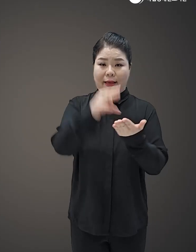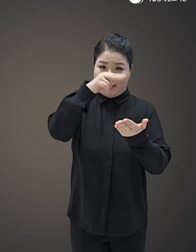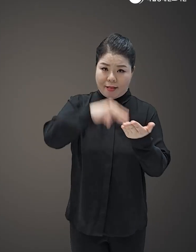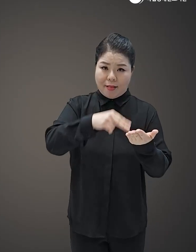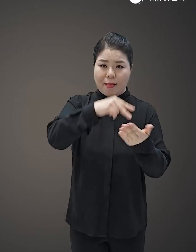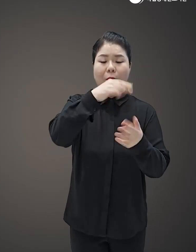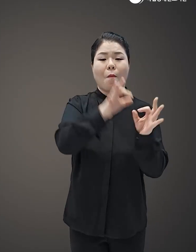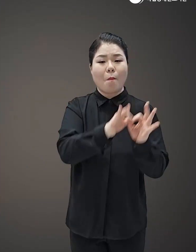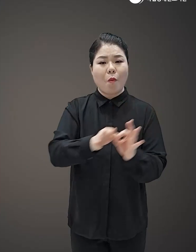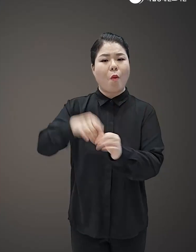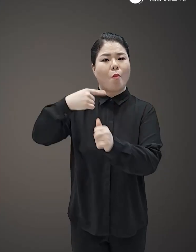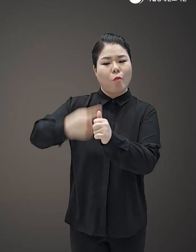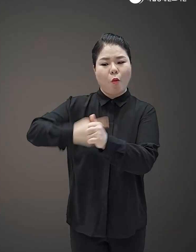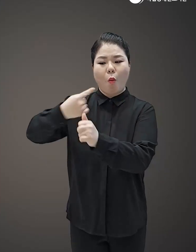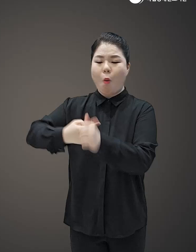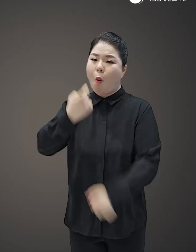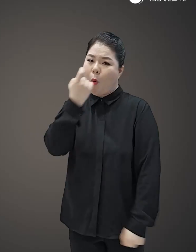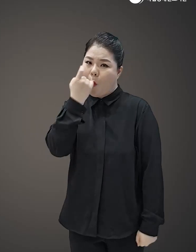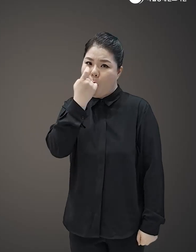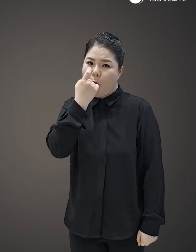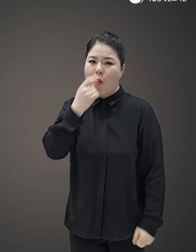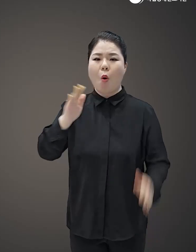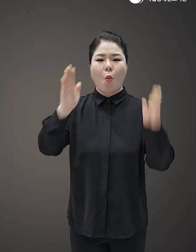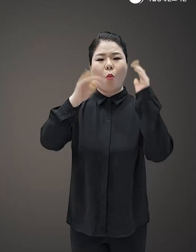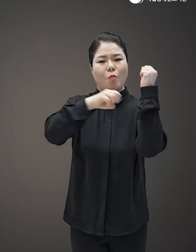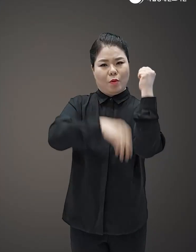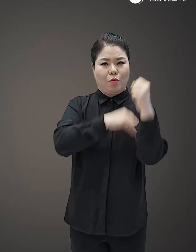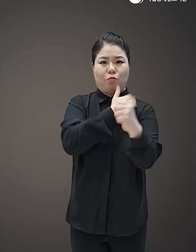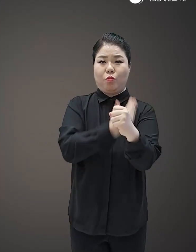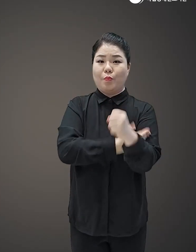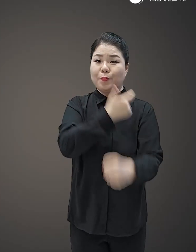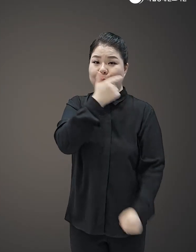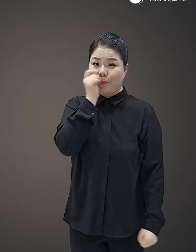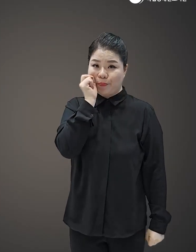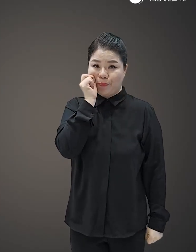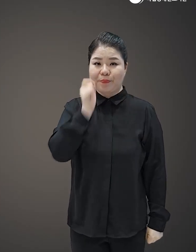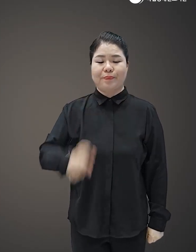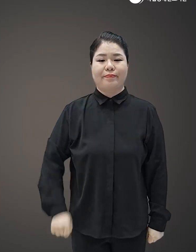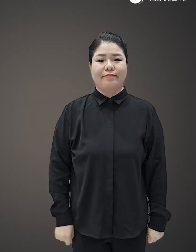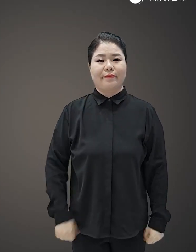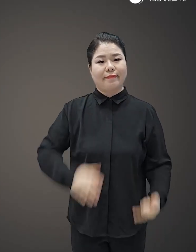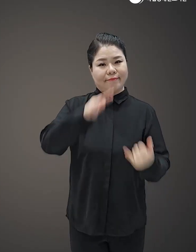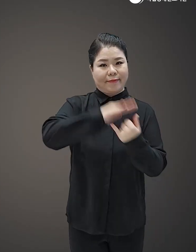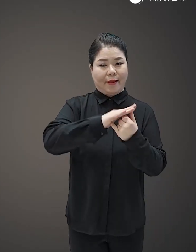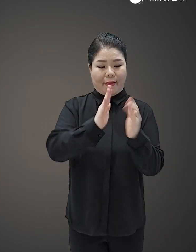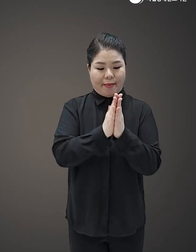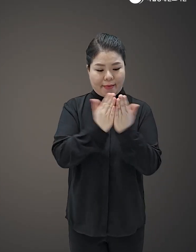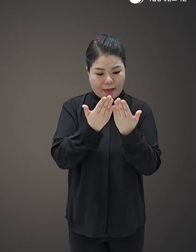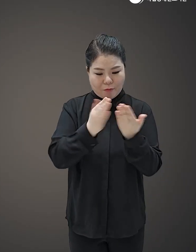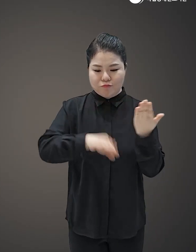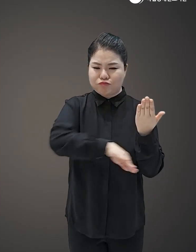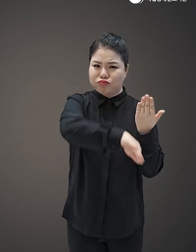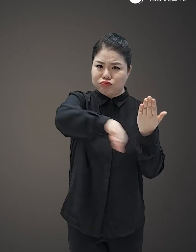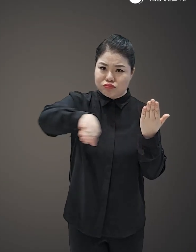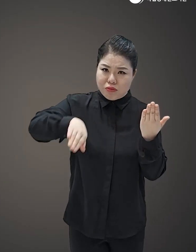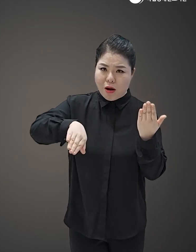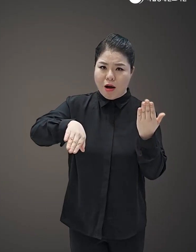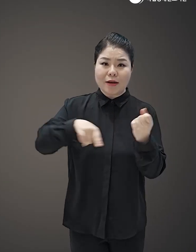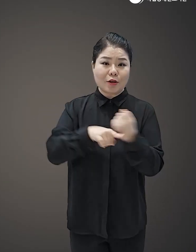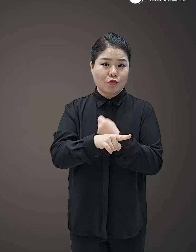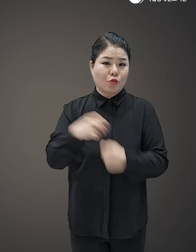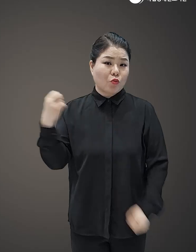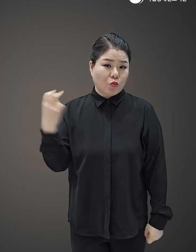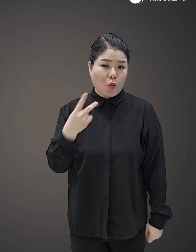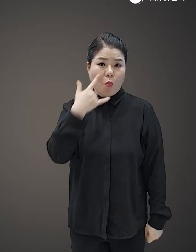독서로 쌓아 올려야 하는 공부 기초 체력이 없다는 것이다. 아이들이 책을 안 읽는 이유와 부모님의